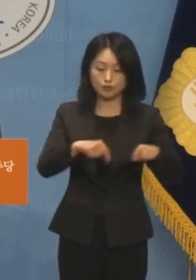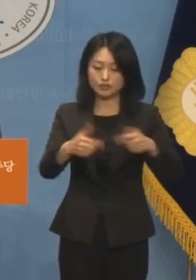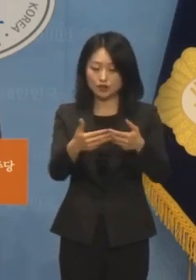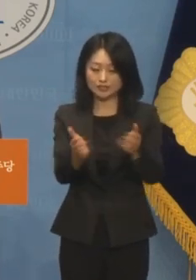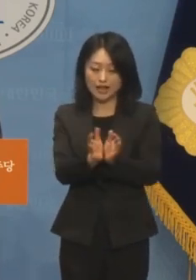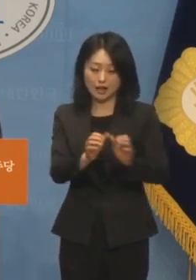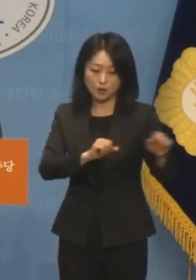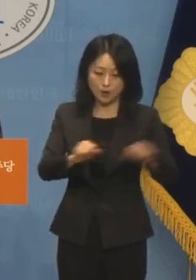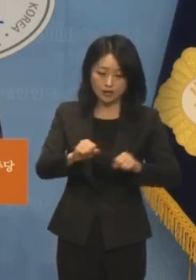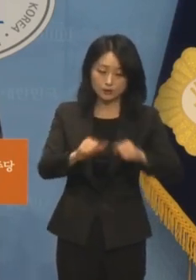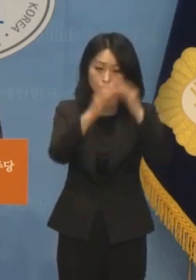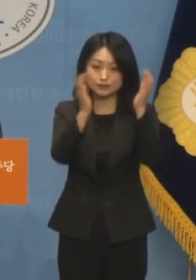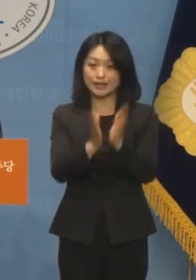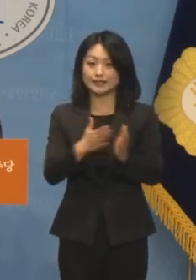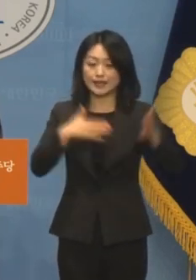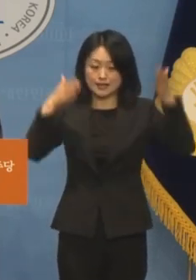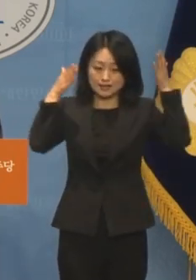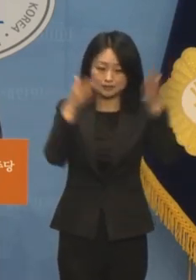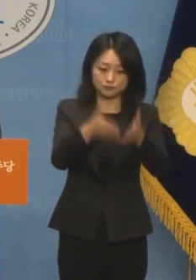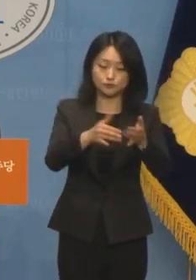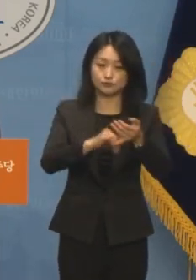모든 것을 집중하겠습니다.